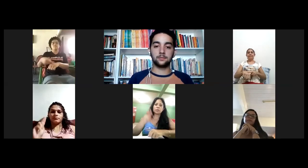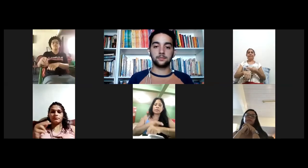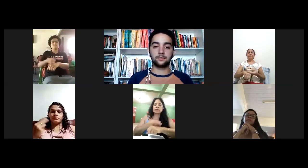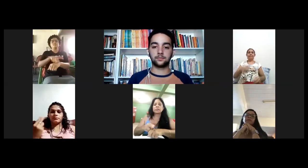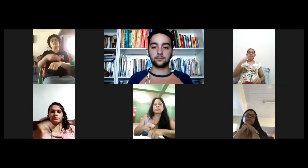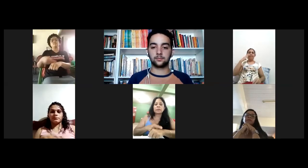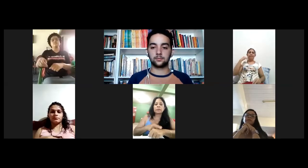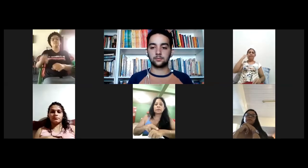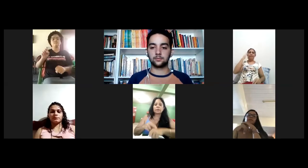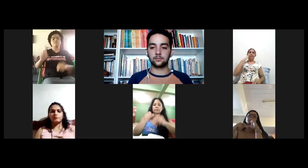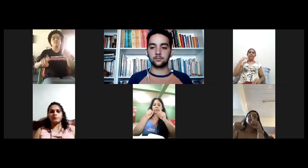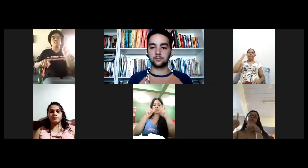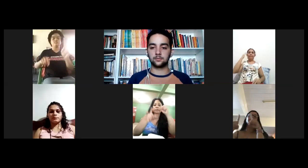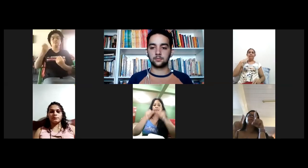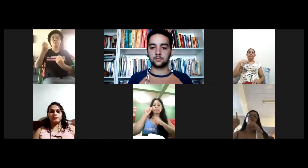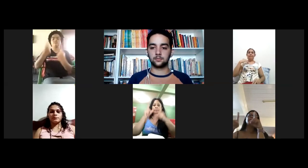pipoca,